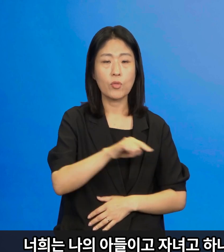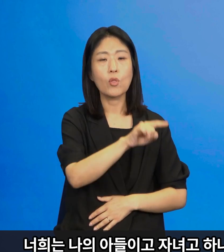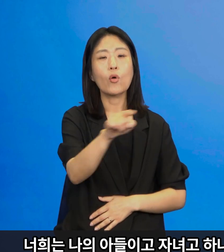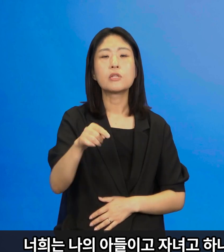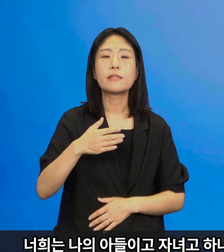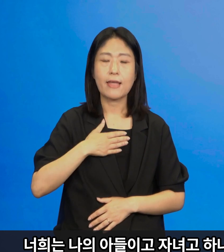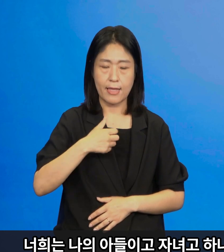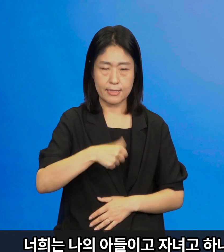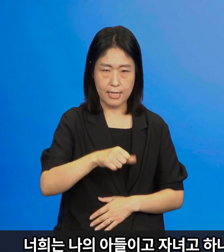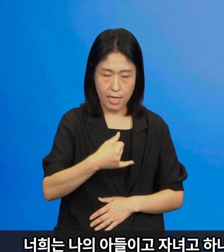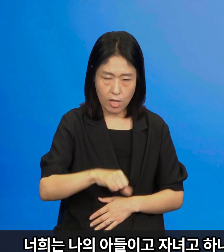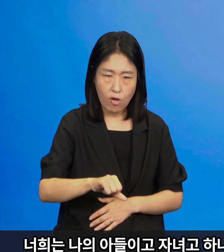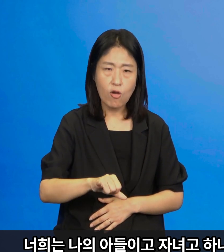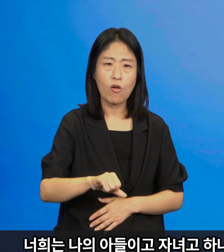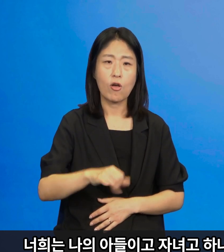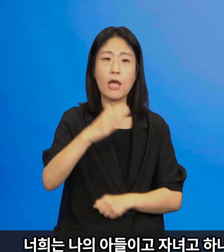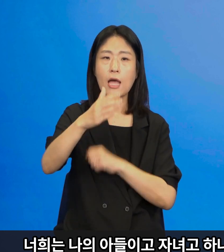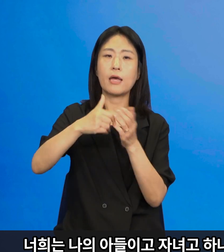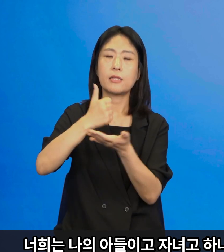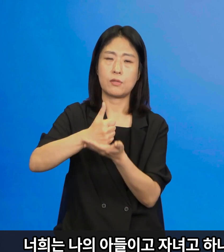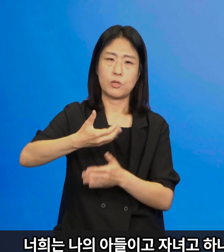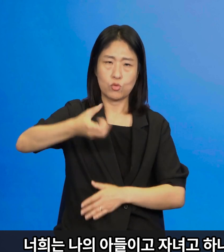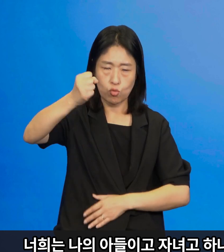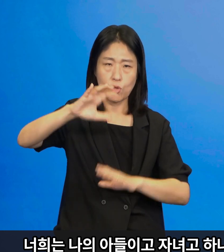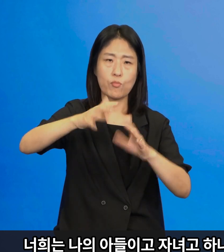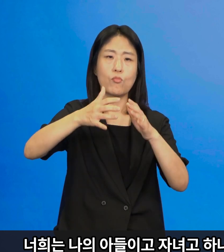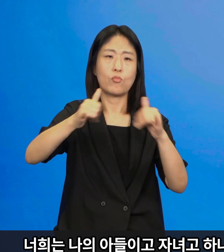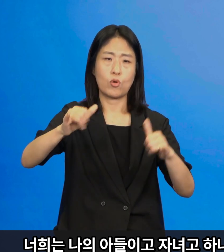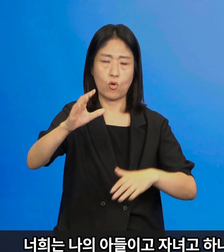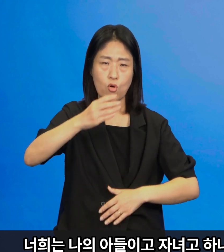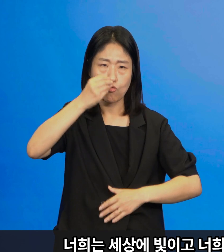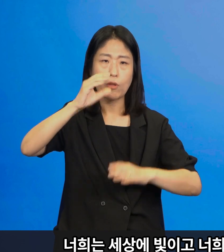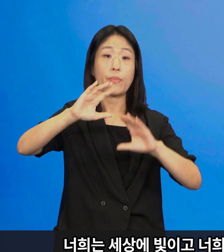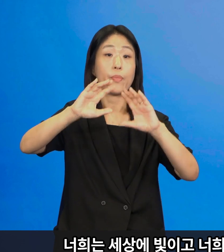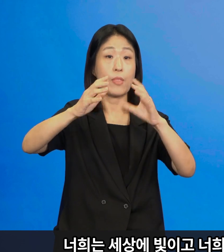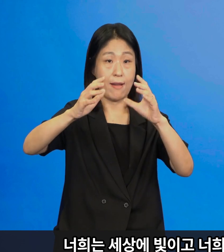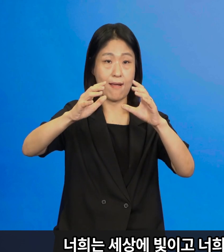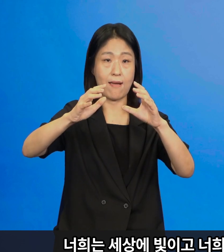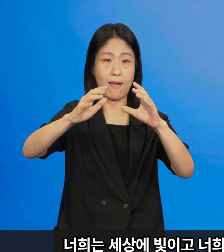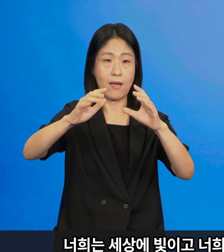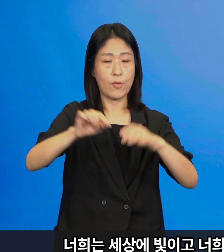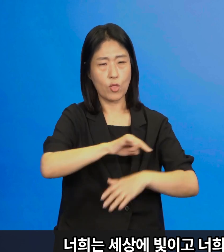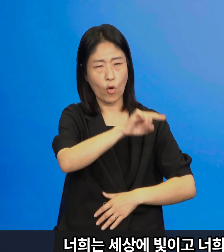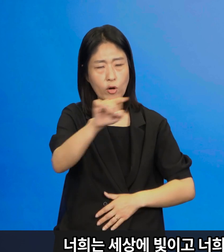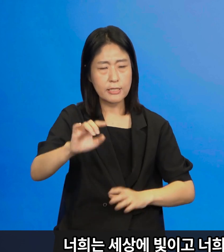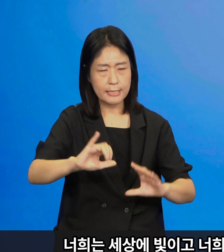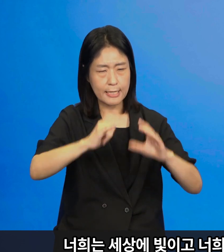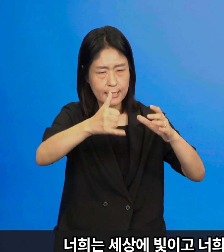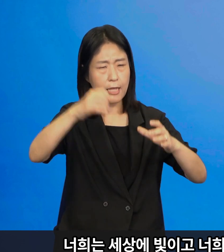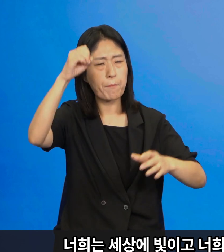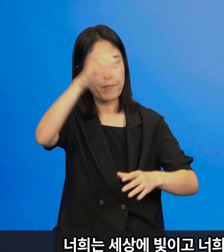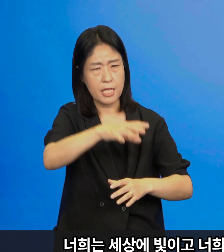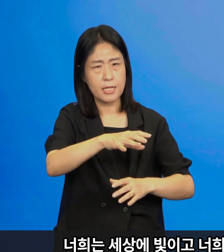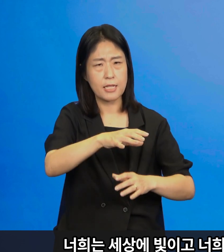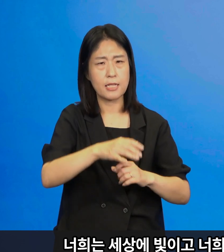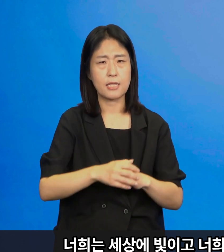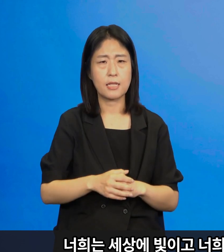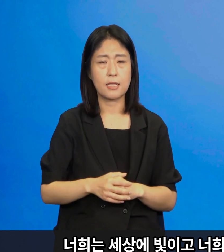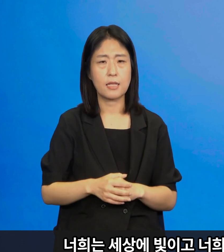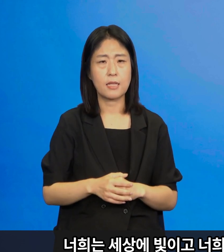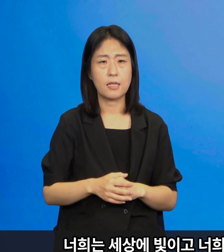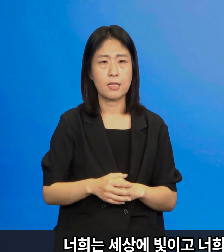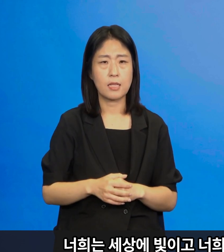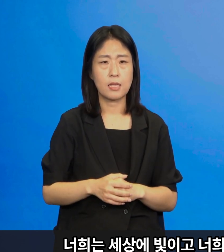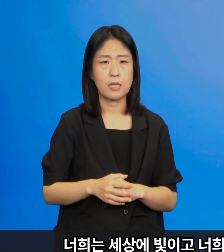아들이고 자녀고 하나님의 소유된 백성이고 거룩한 나라고 너희는 세상의 빛이고 너희는 영적으로